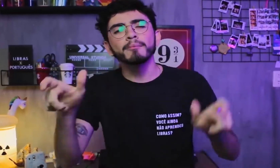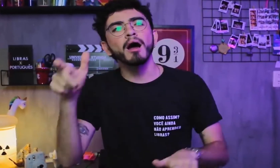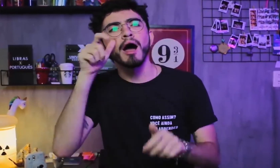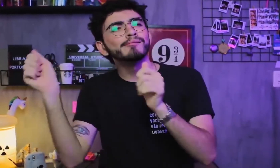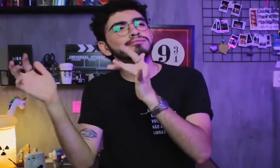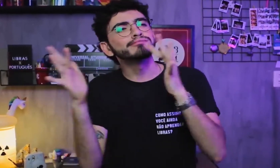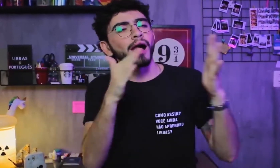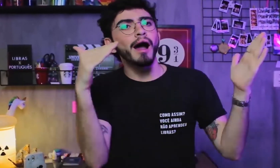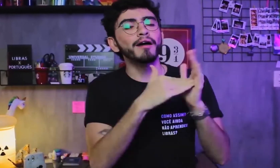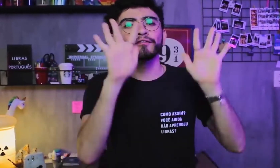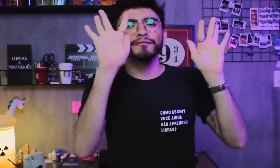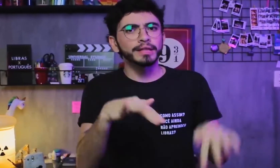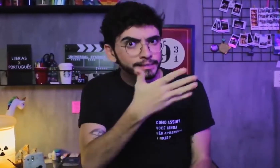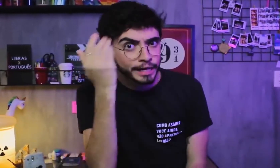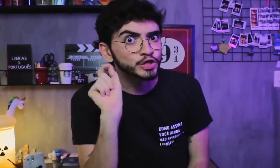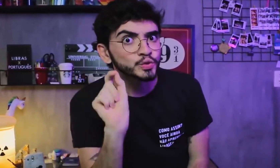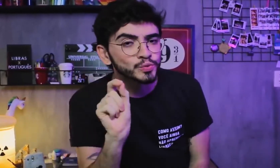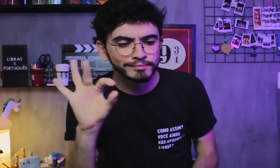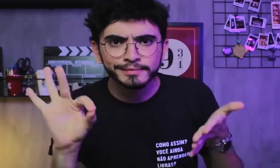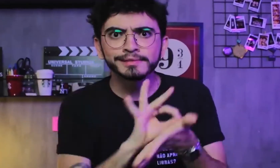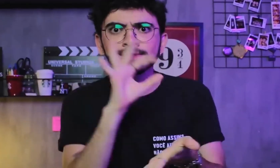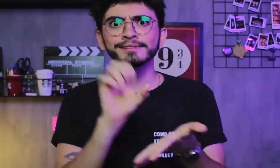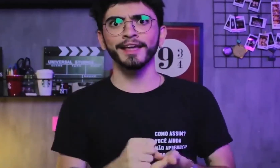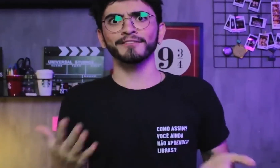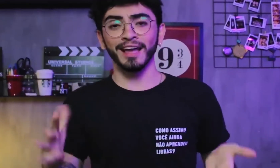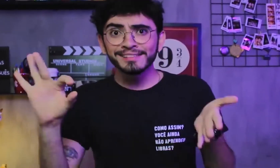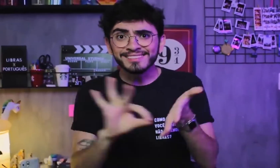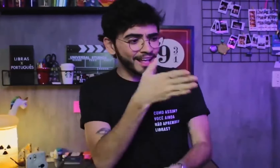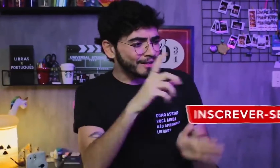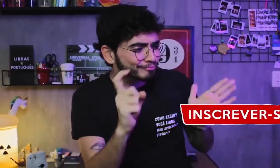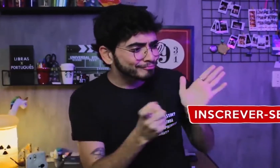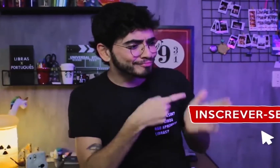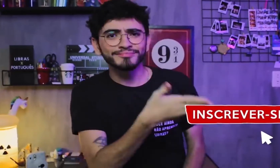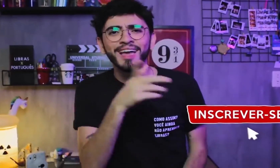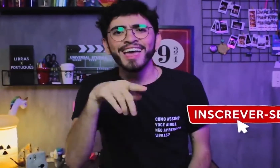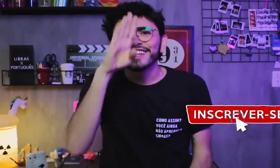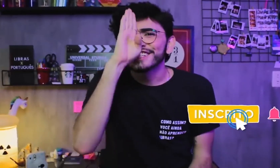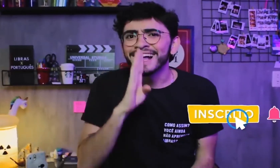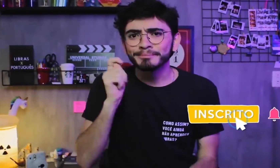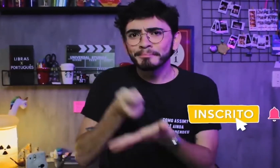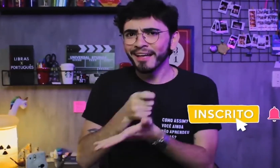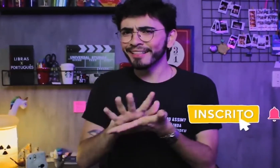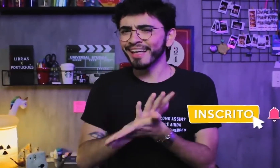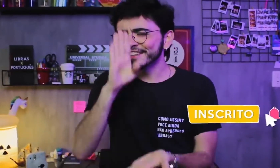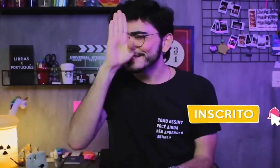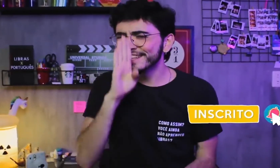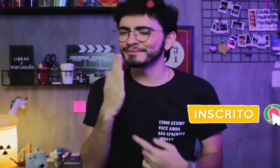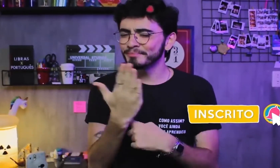E também, no final do vídeo, não se esqueçam de se inscrever no canal. É de graça para se inscrever, não paga nada, viu?